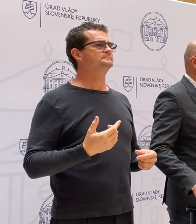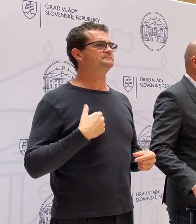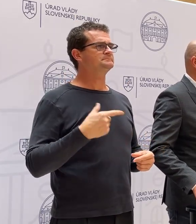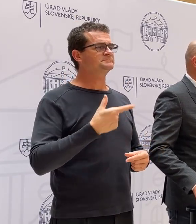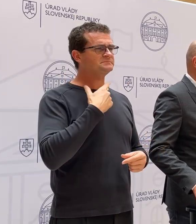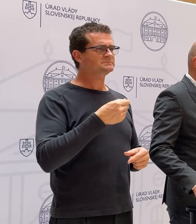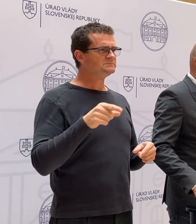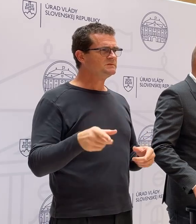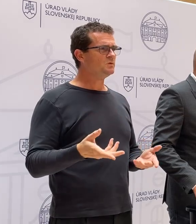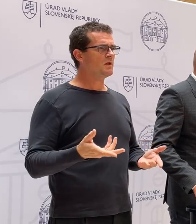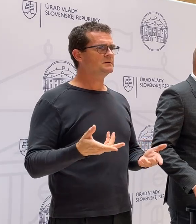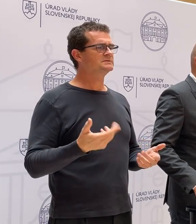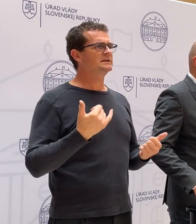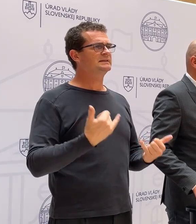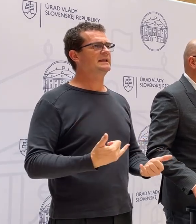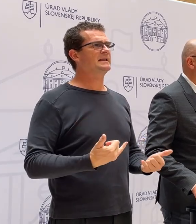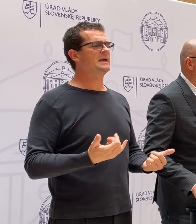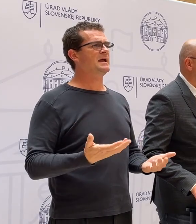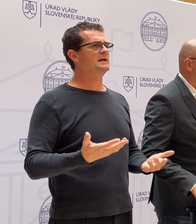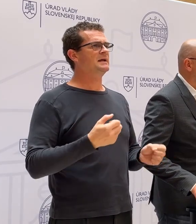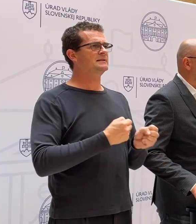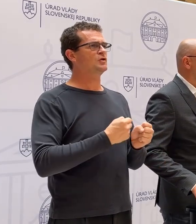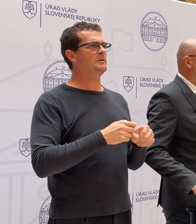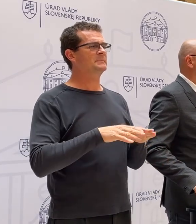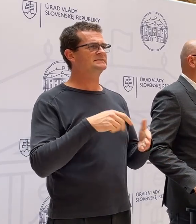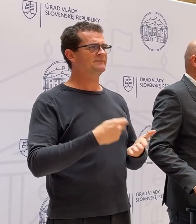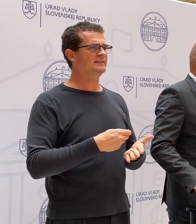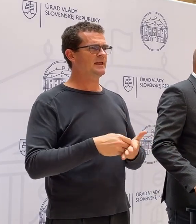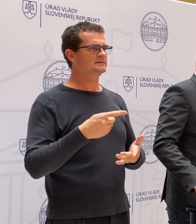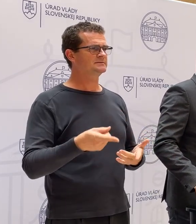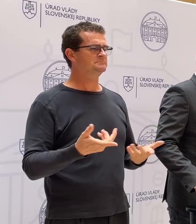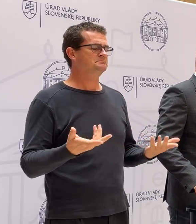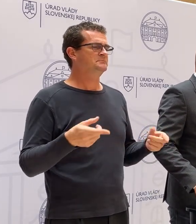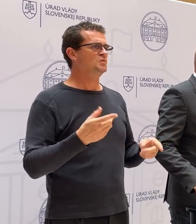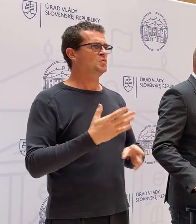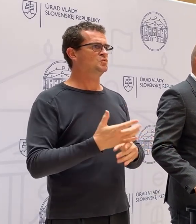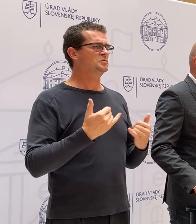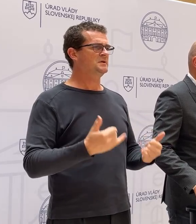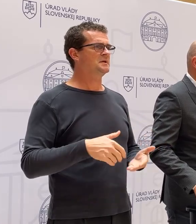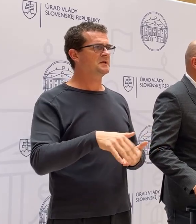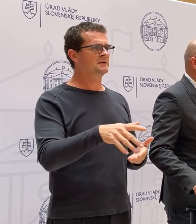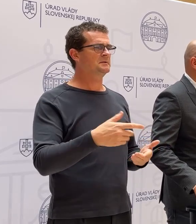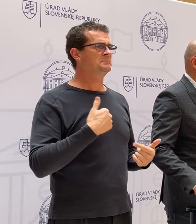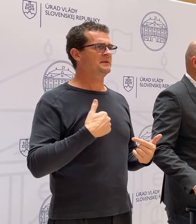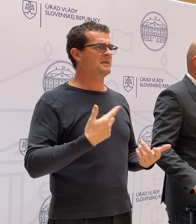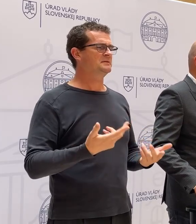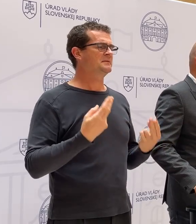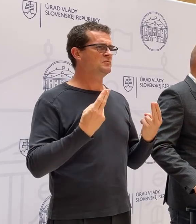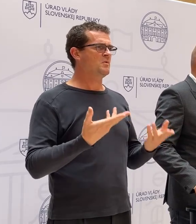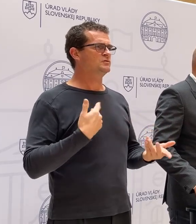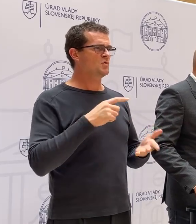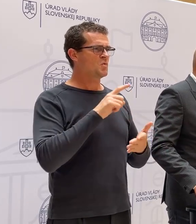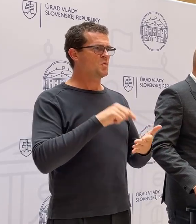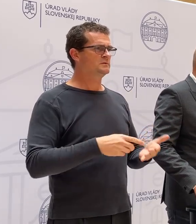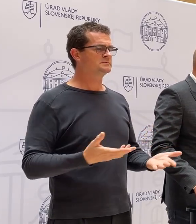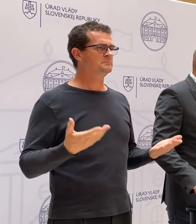a on s tým aj súhlasil. Naražalo to na ministra financií, ale tak to už nebude teraz pre nás nejaká kľúčová